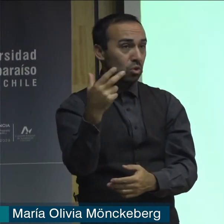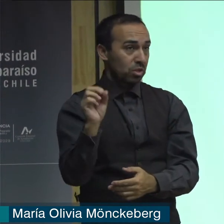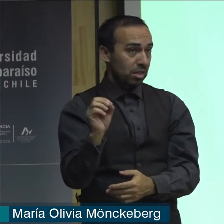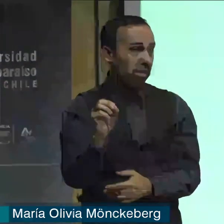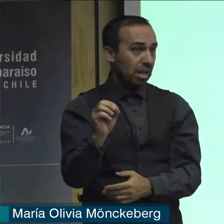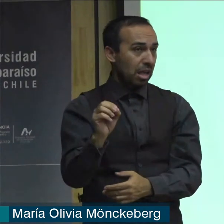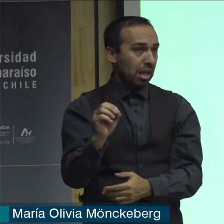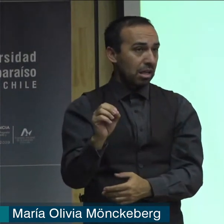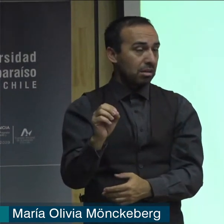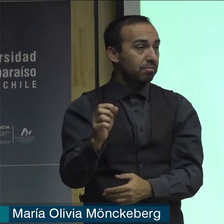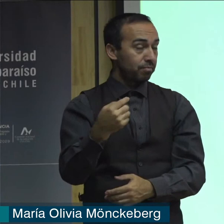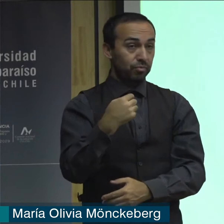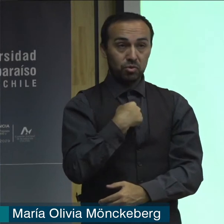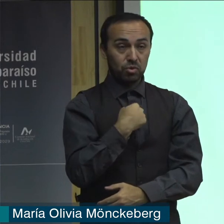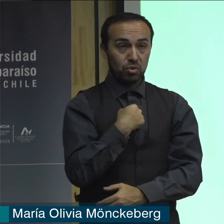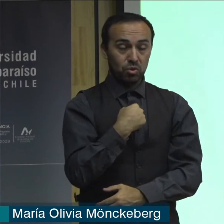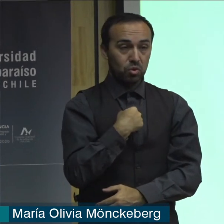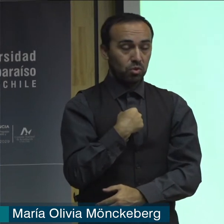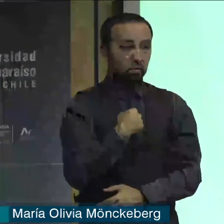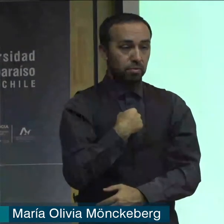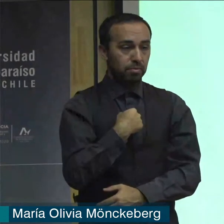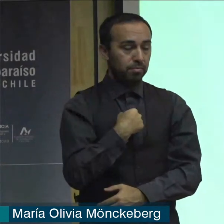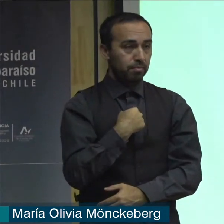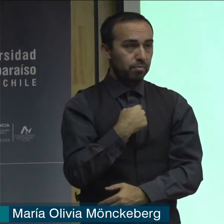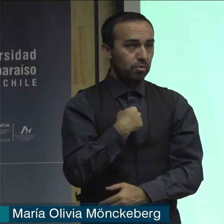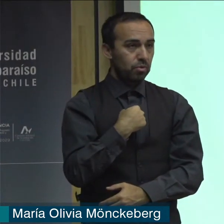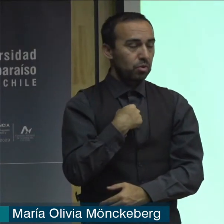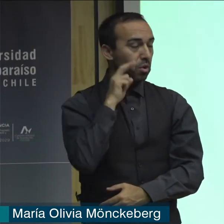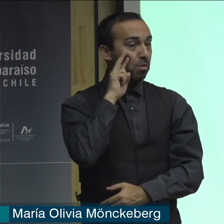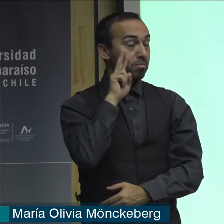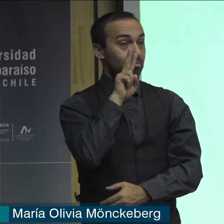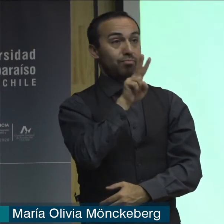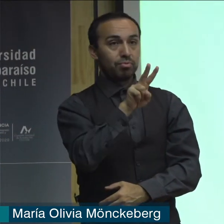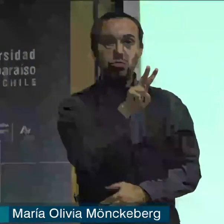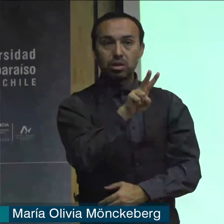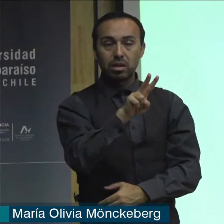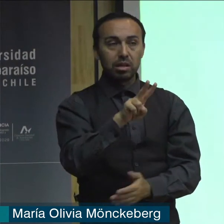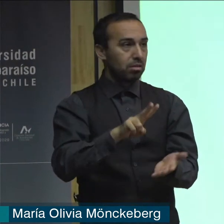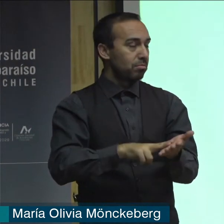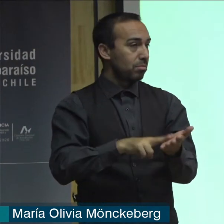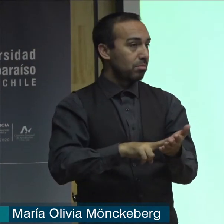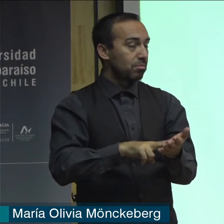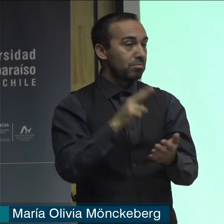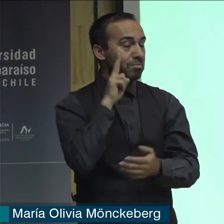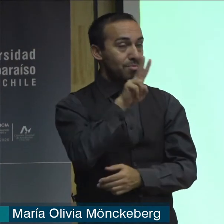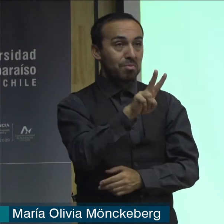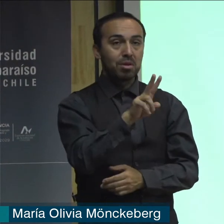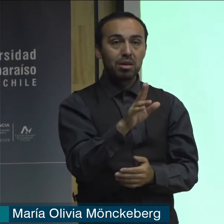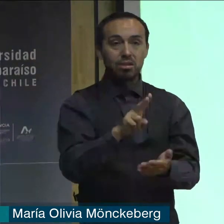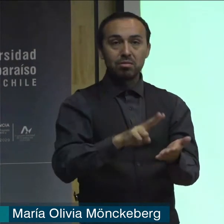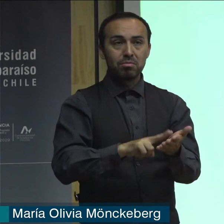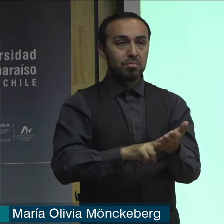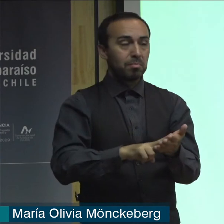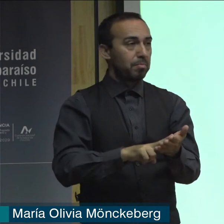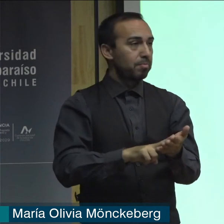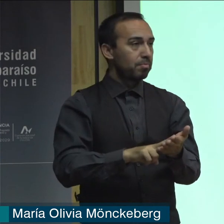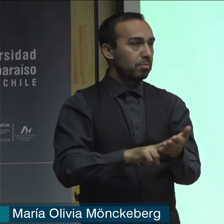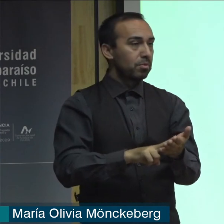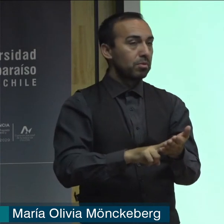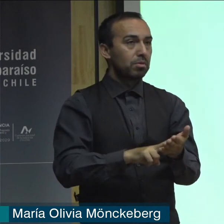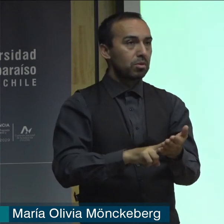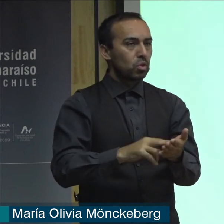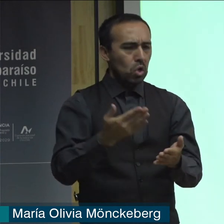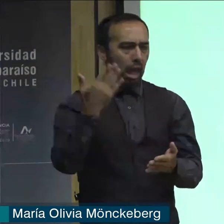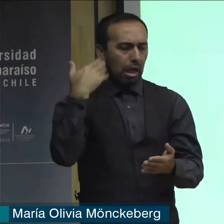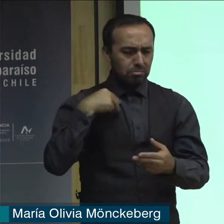yo leía veía justamente algunas de las cosas que he estado estuve